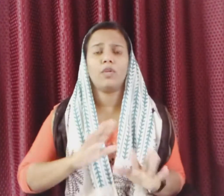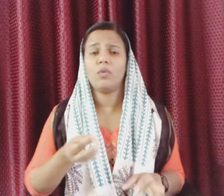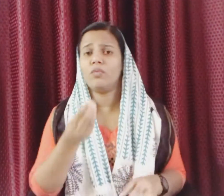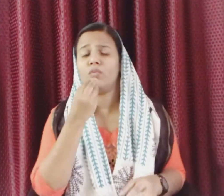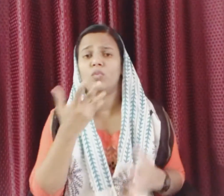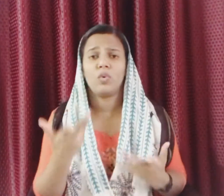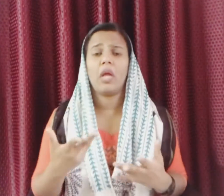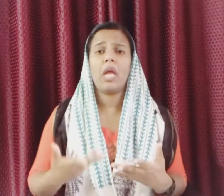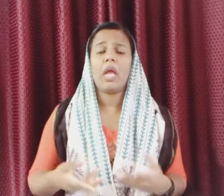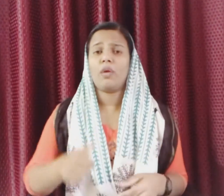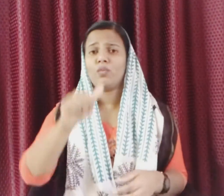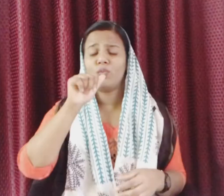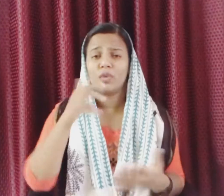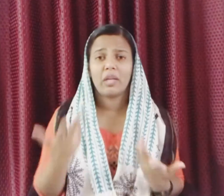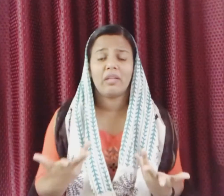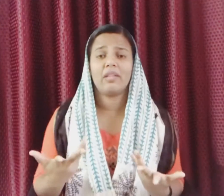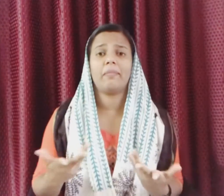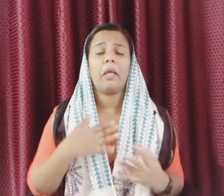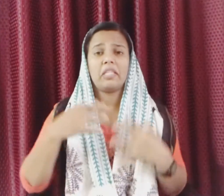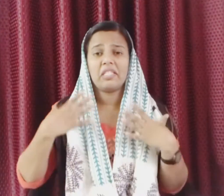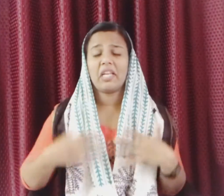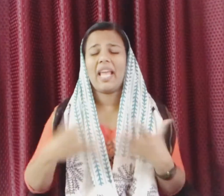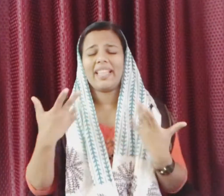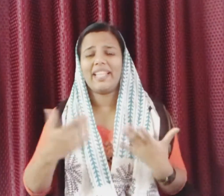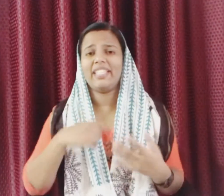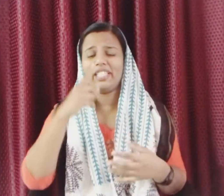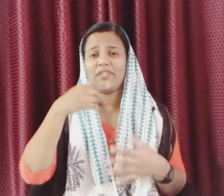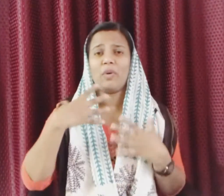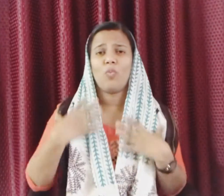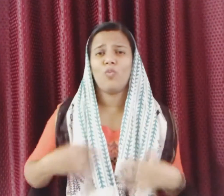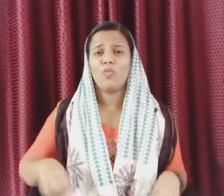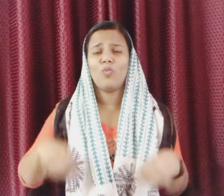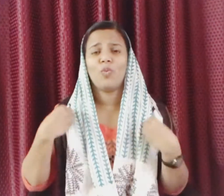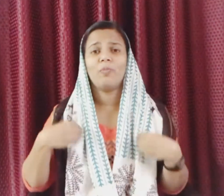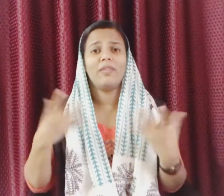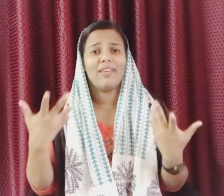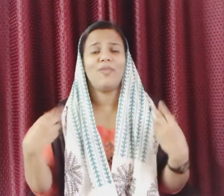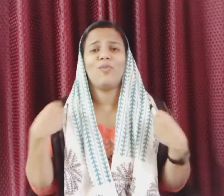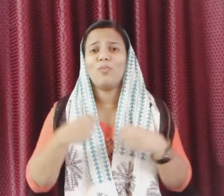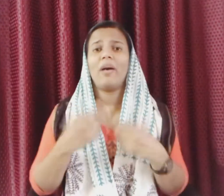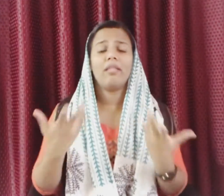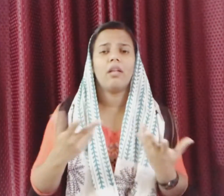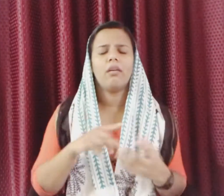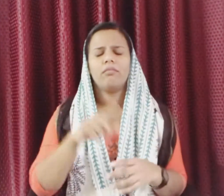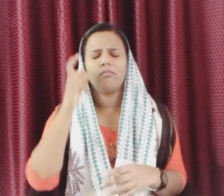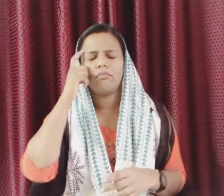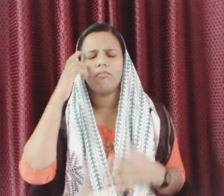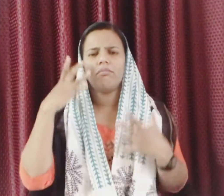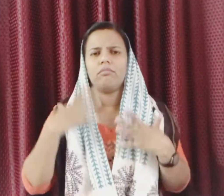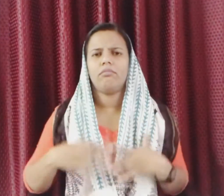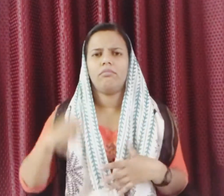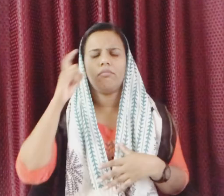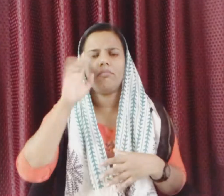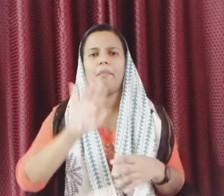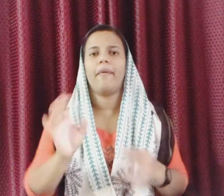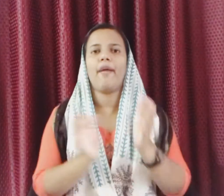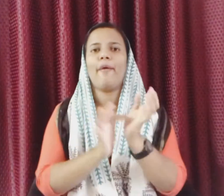ഭാരപ്പെടേണ്ട. എന്ത് തിന്നുമെന്നോ എന്ത് കുടിക്കുമെന്നോ, ആമേൻ, എന്ത് ജീവനായിക്കൊണ്ടും എന്തുടുക്കുമെന്ന് ശരീരത്തിനായിക്കൊണ്ടും വിചാരപ്പെടേണ്ട എന്ന് എൻ്റെ